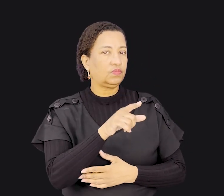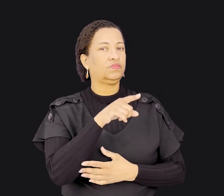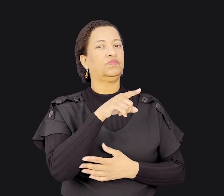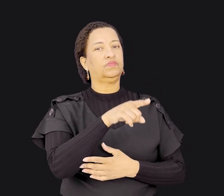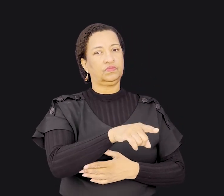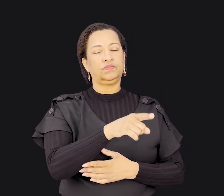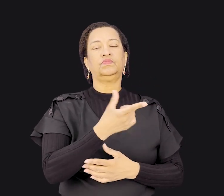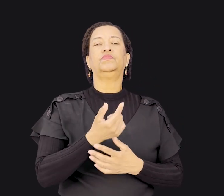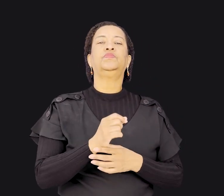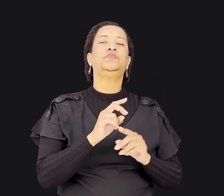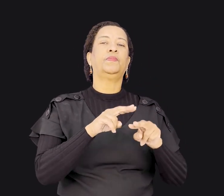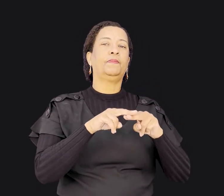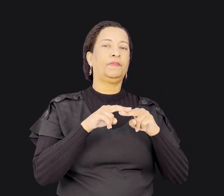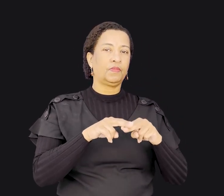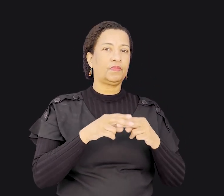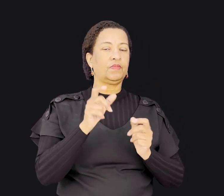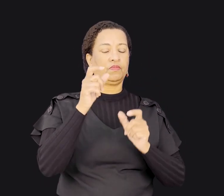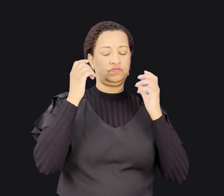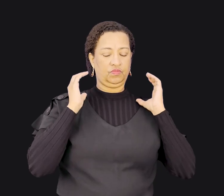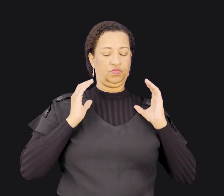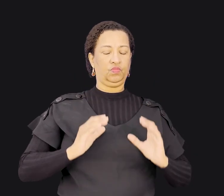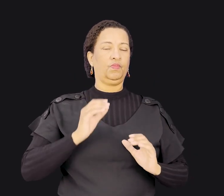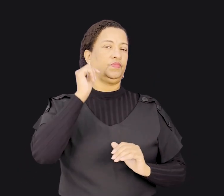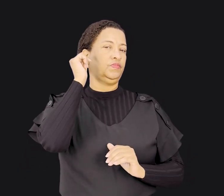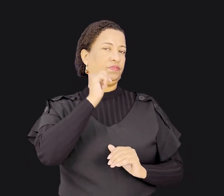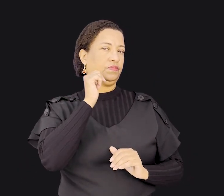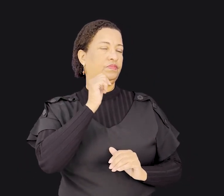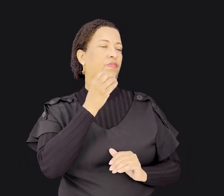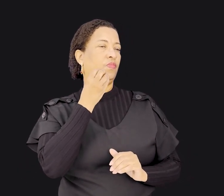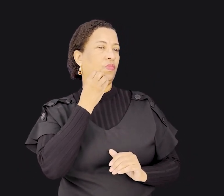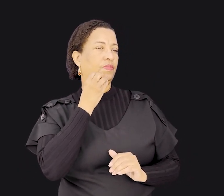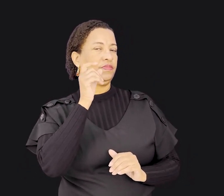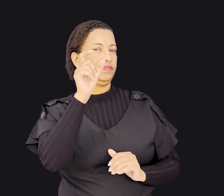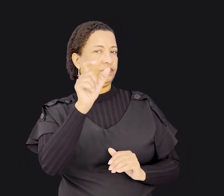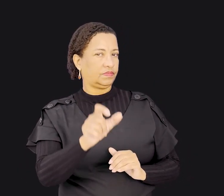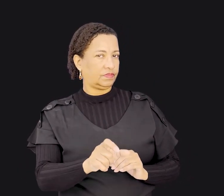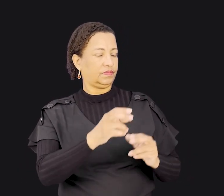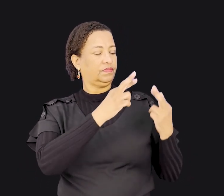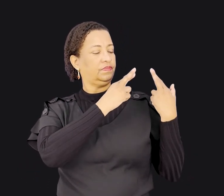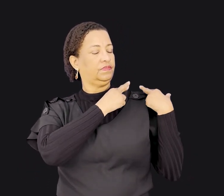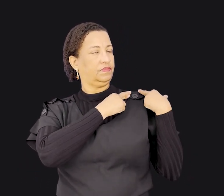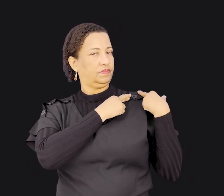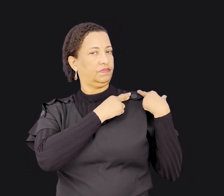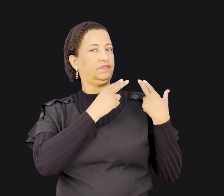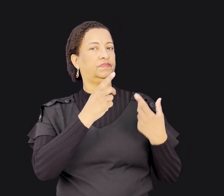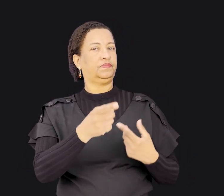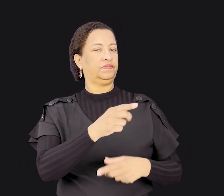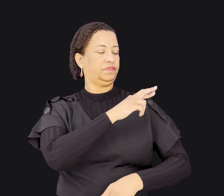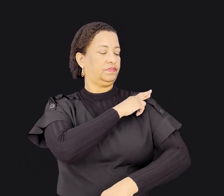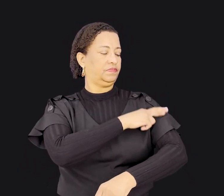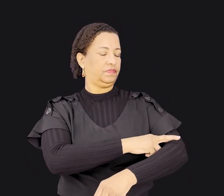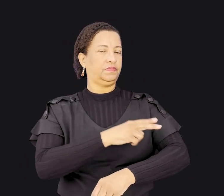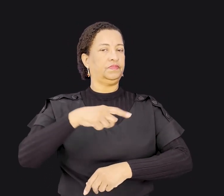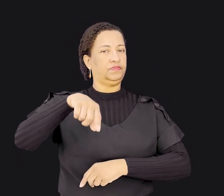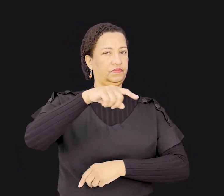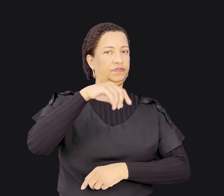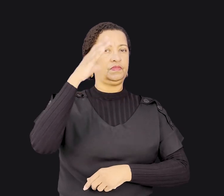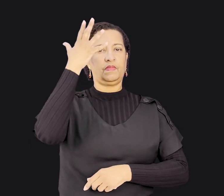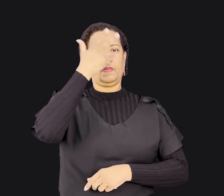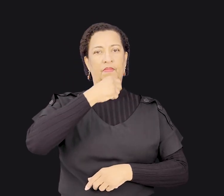pelo procedimento de sua mulher, observando a conduta honesta e respeitosa de vocês. A beleza de vocês não deve estar